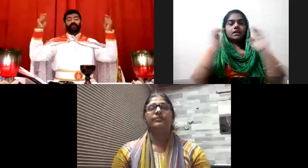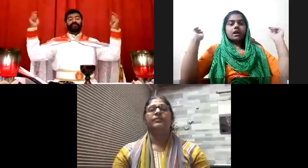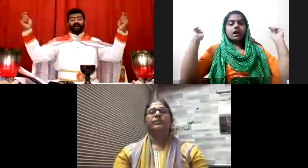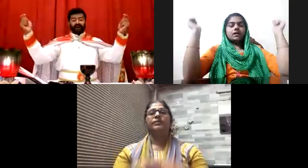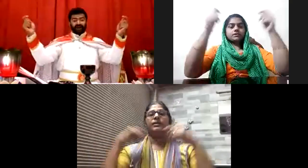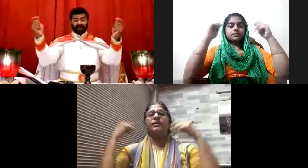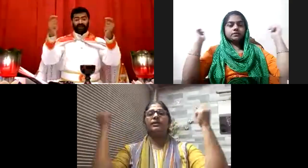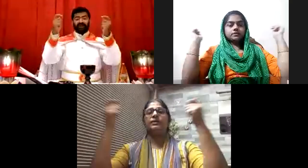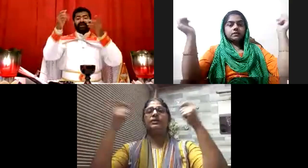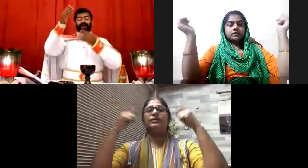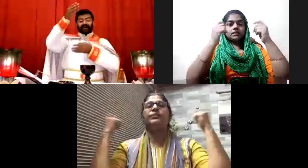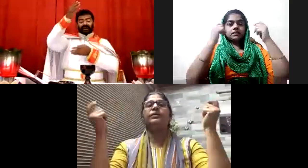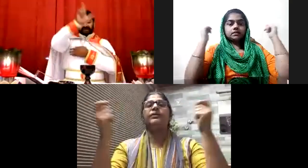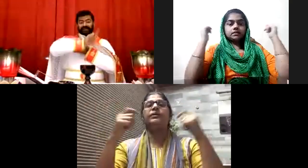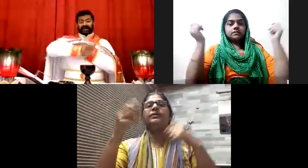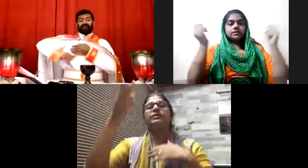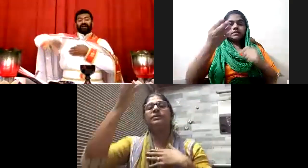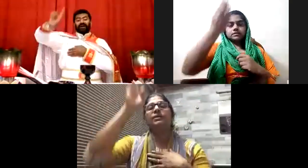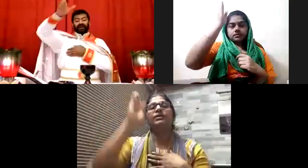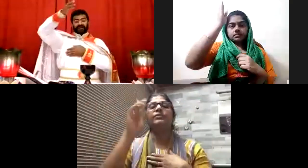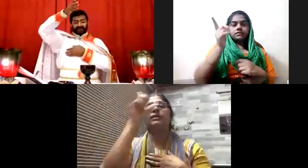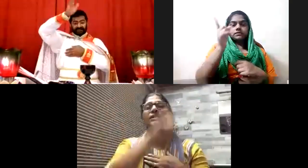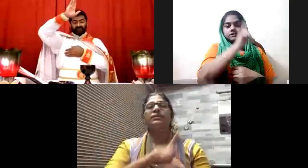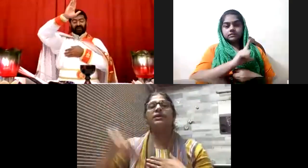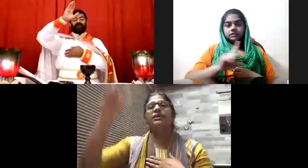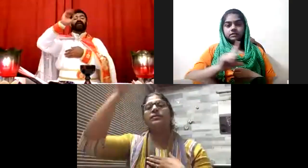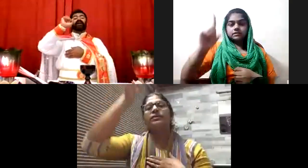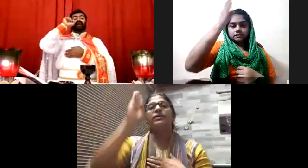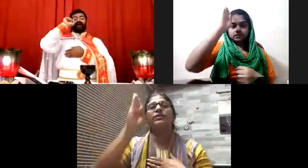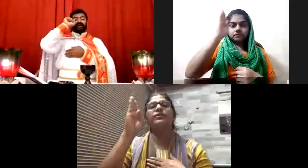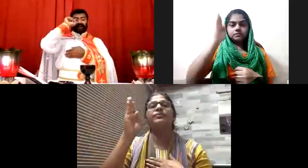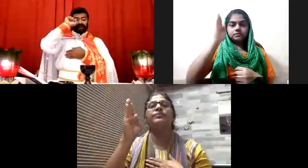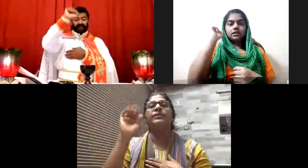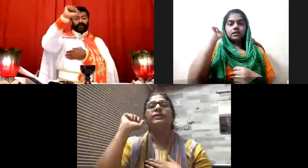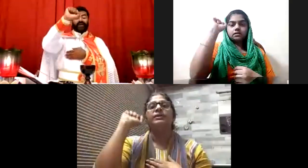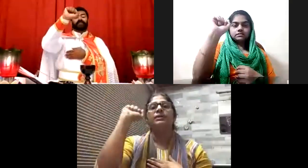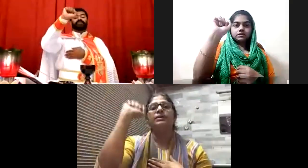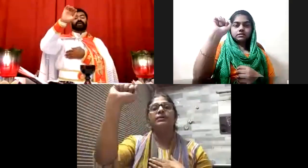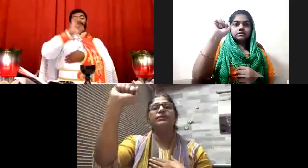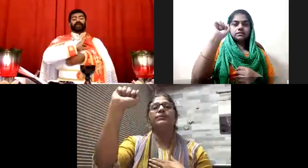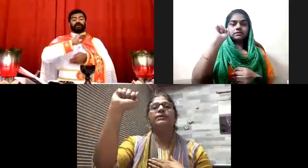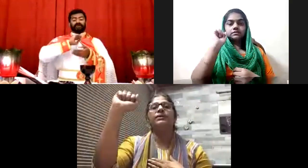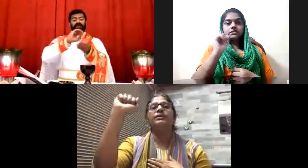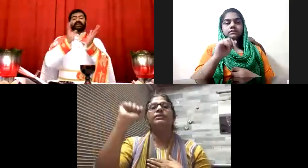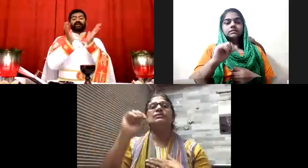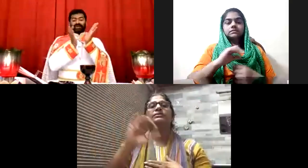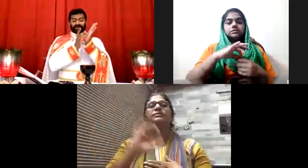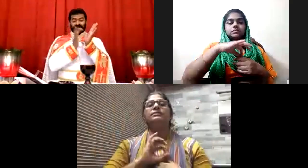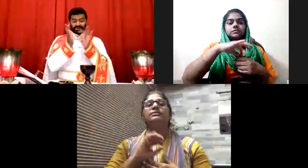ഹല്ലേലൂയ, ഹല്ലേലൂയ. കർത്താവായ ദൈവമേ, അങ്ങയുടെ